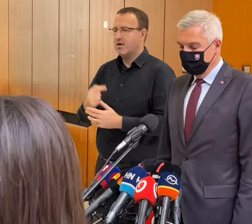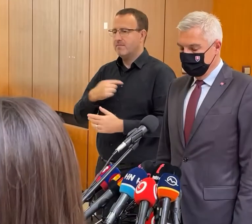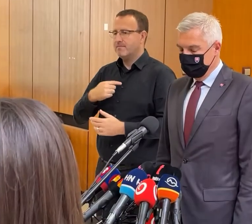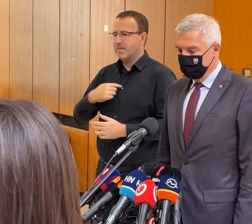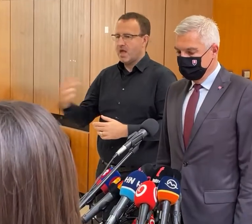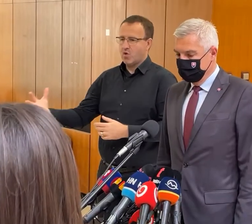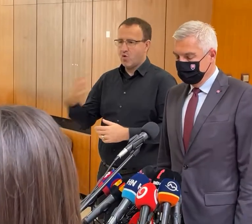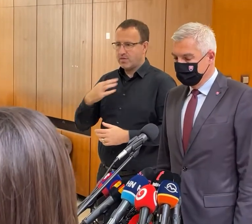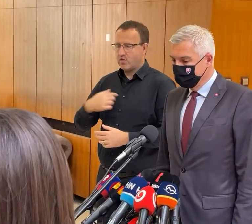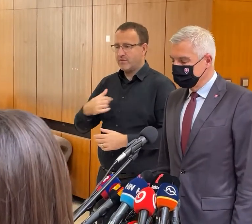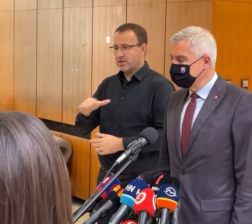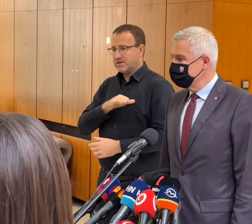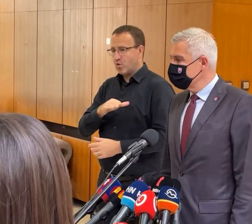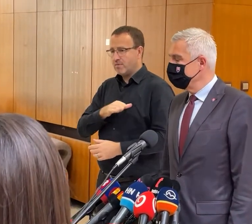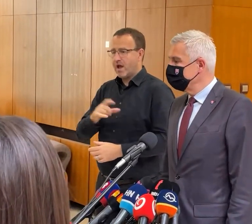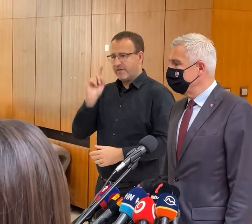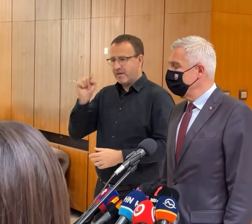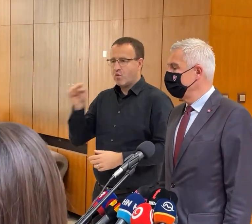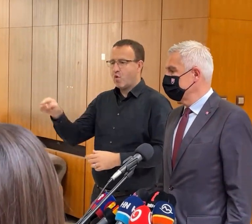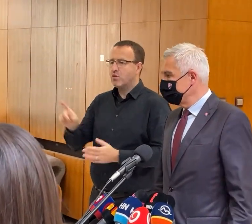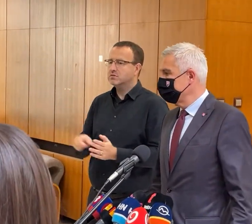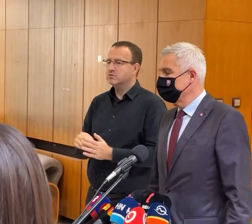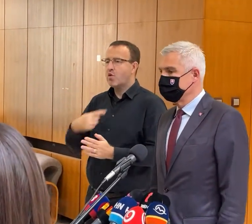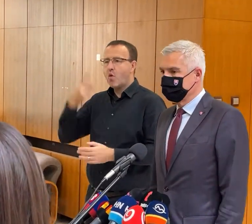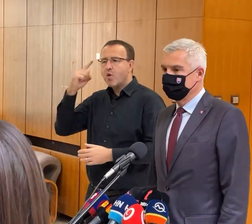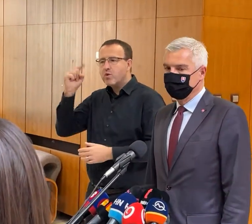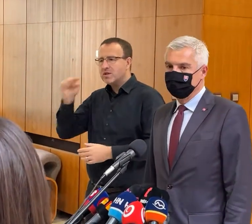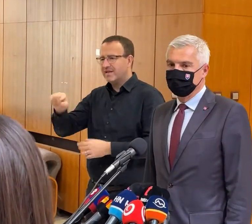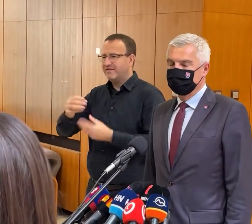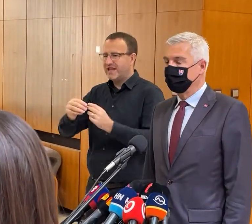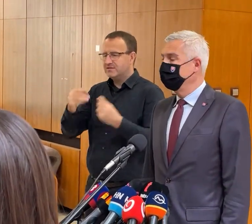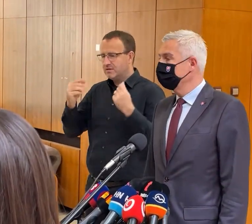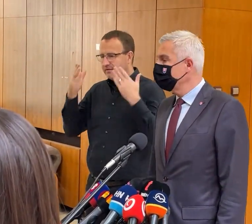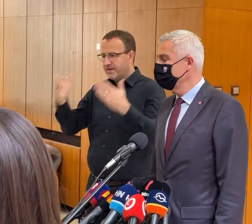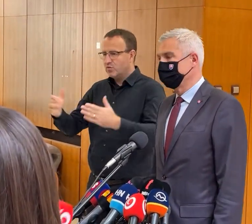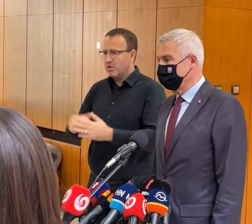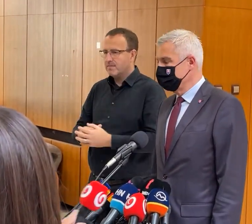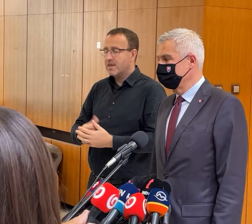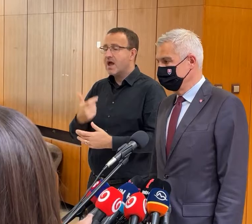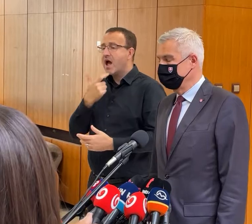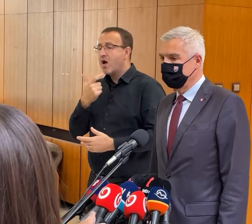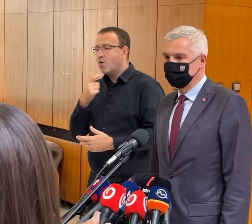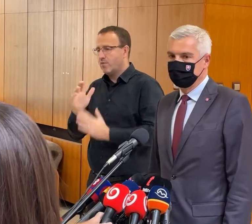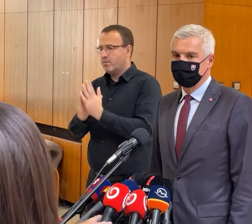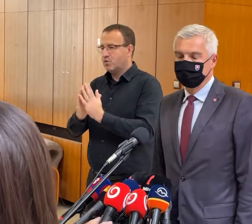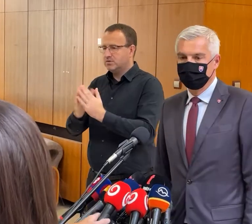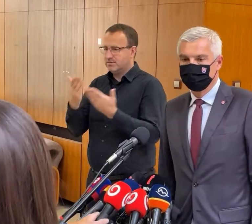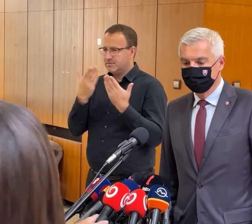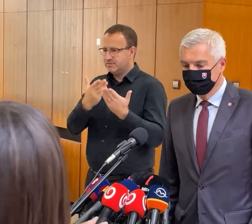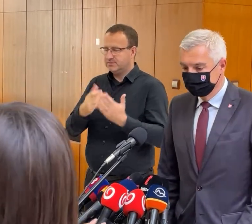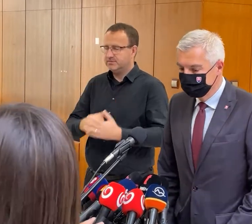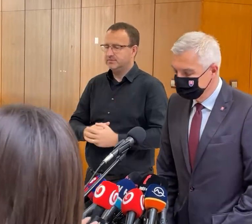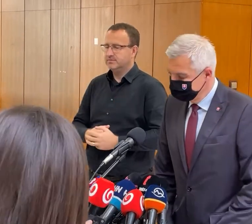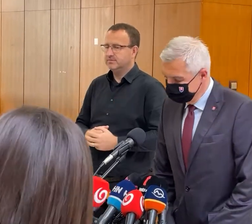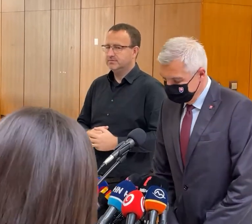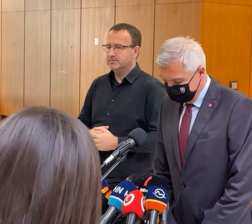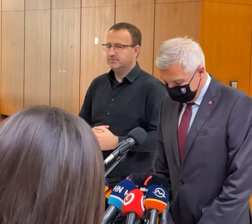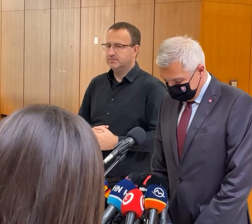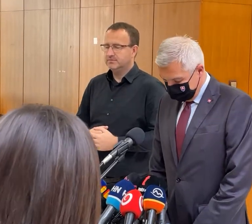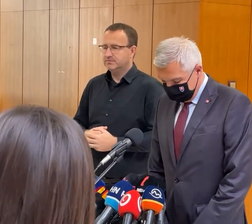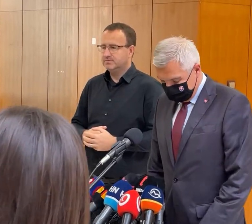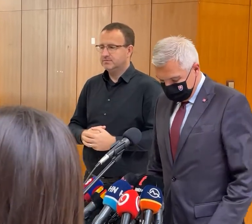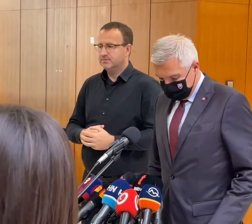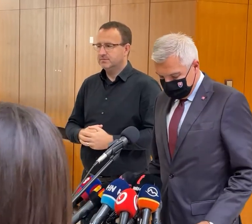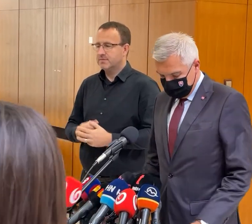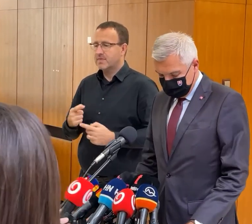že koná teda s expertami a že sa tejto veci bude venovať, ale ako, to prosím, nechajme na neho. A pán,